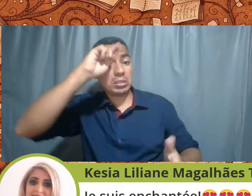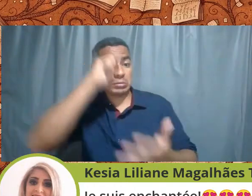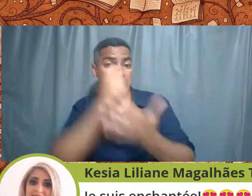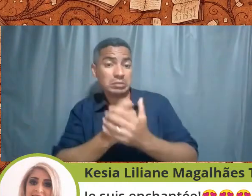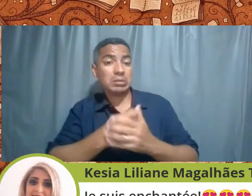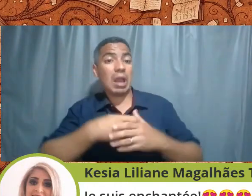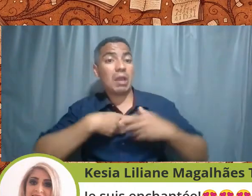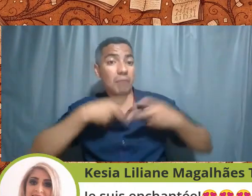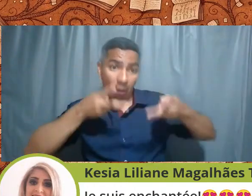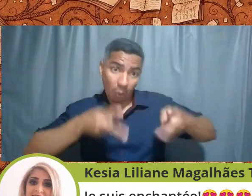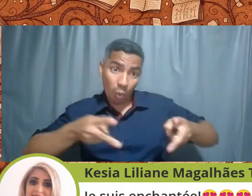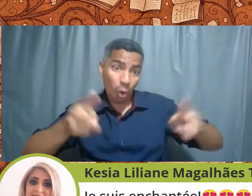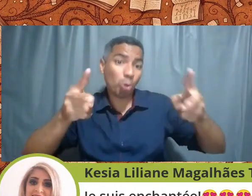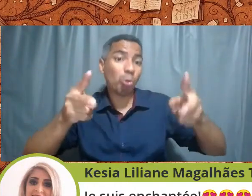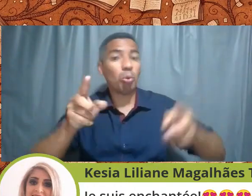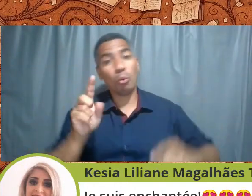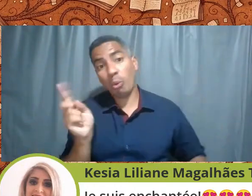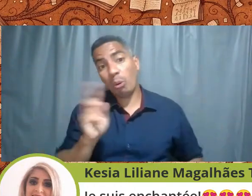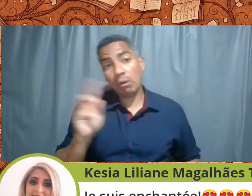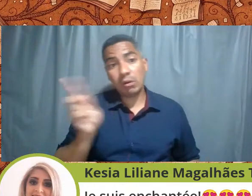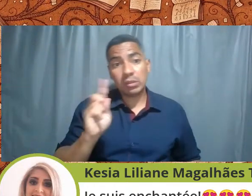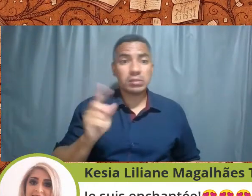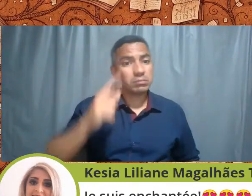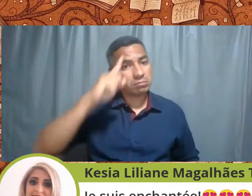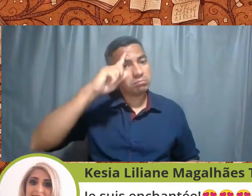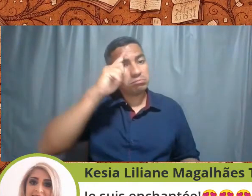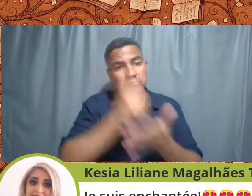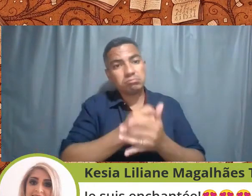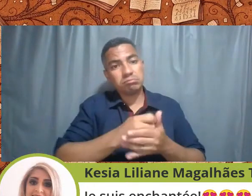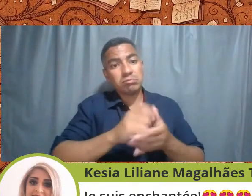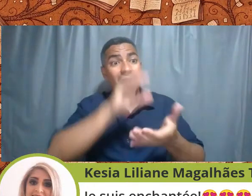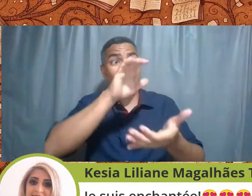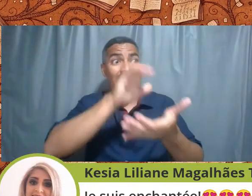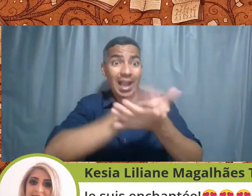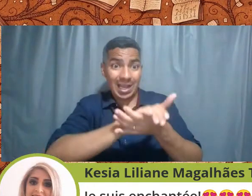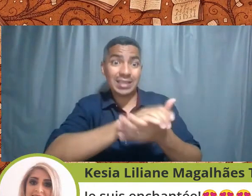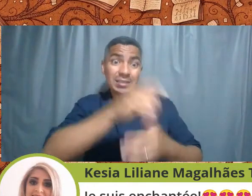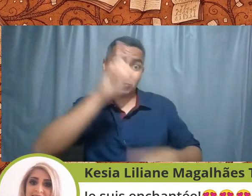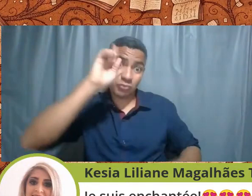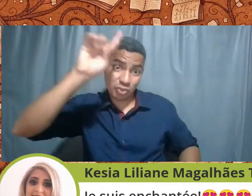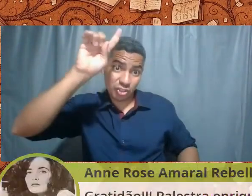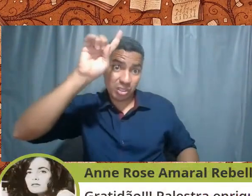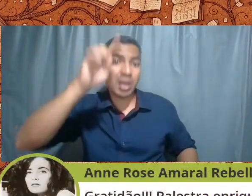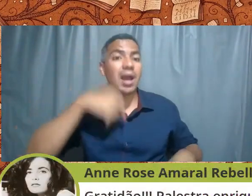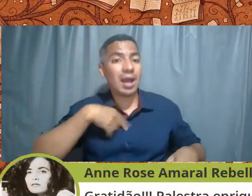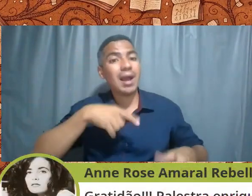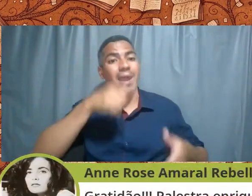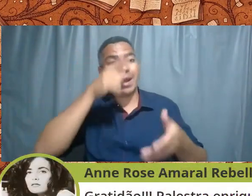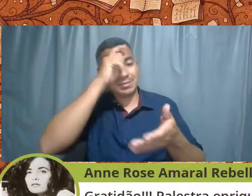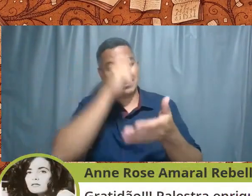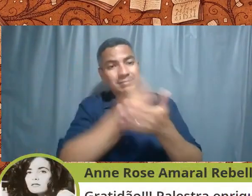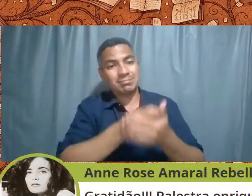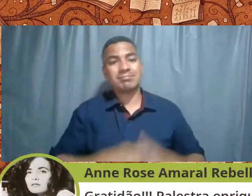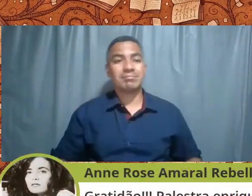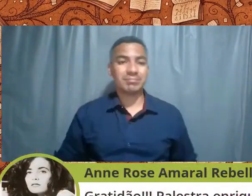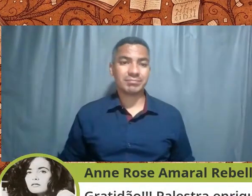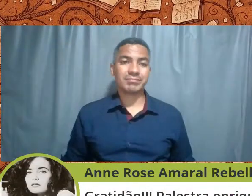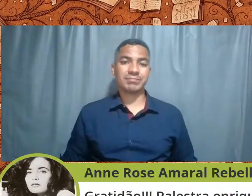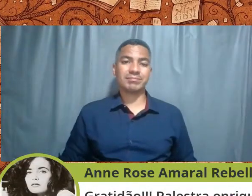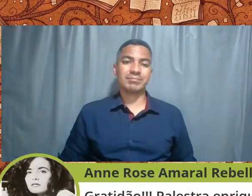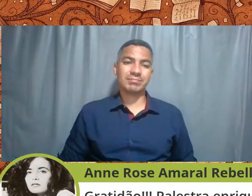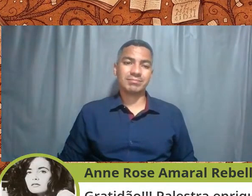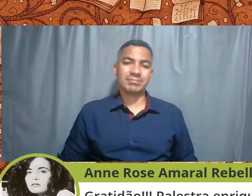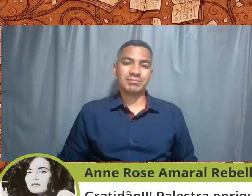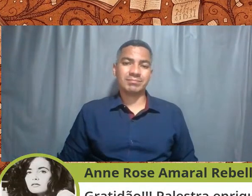como menina, né? Mas foi isso exatamente que foi cortado como possibilidade no